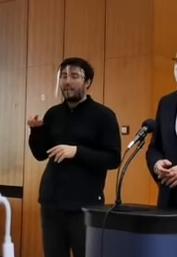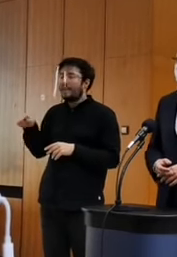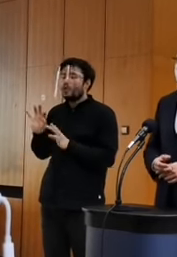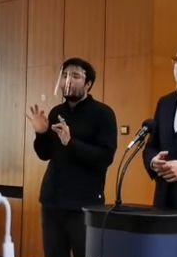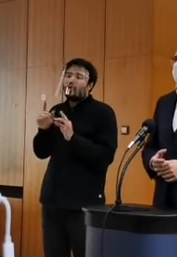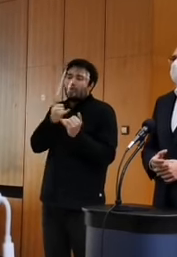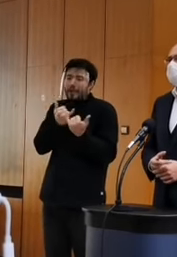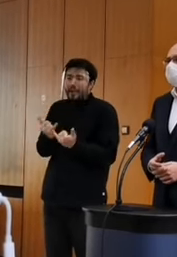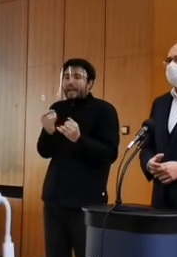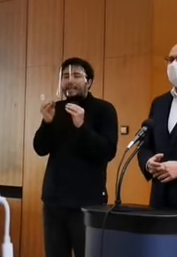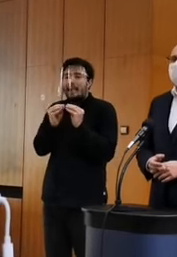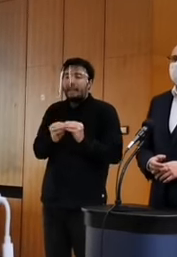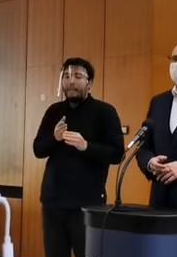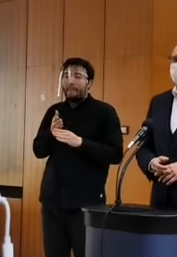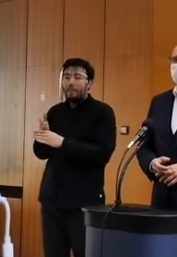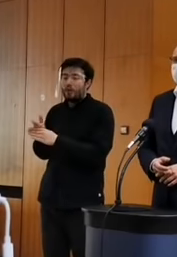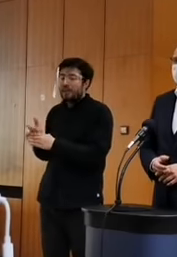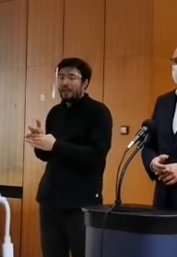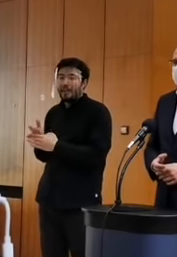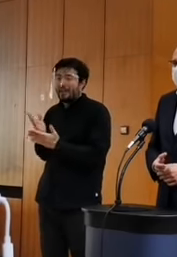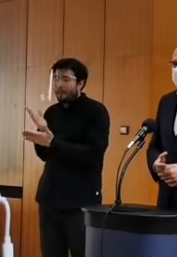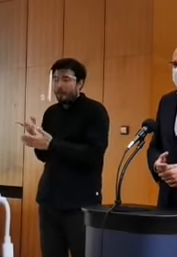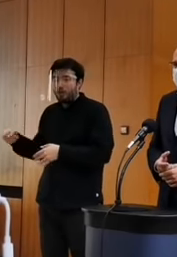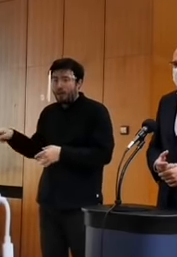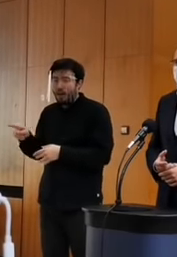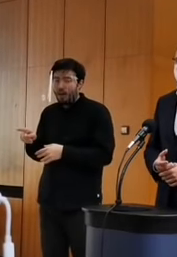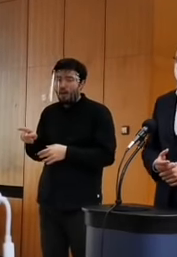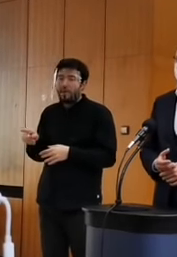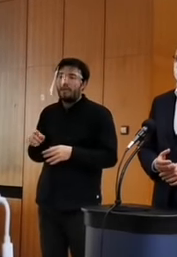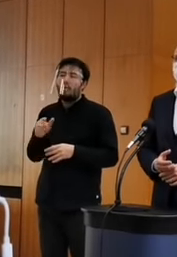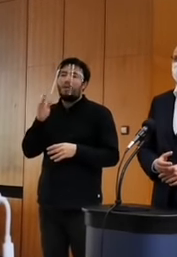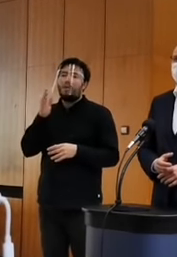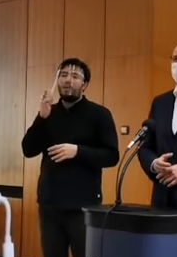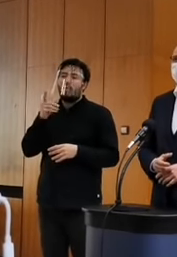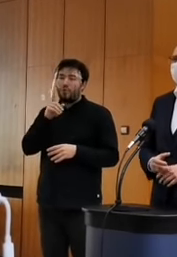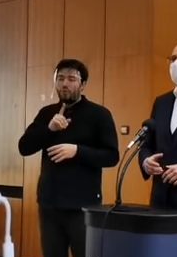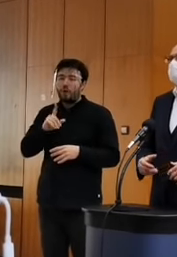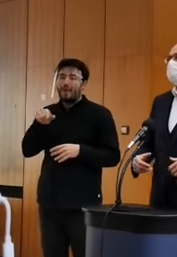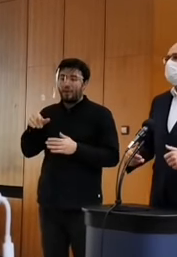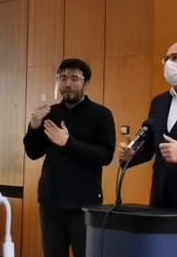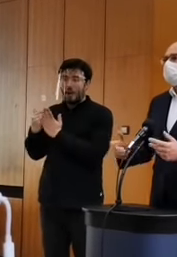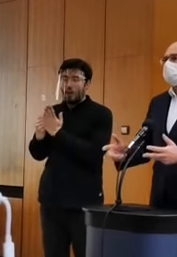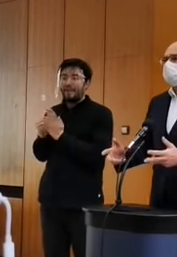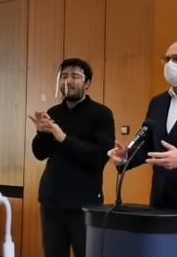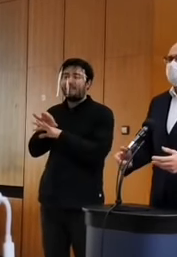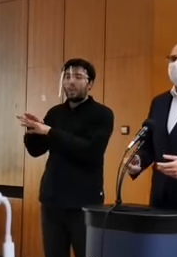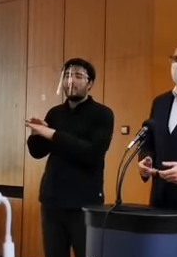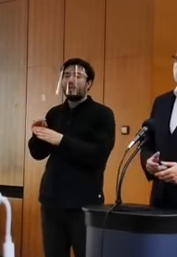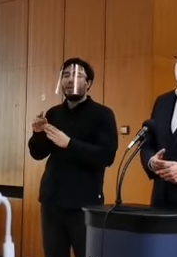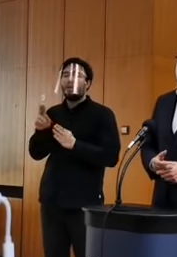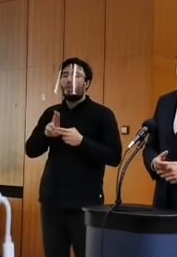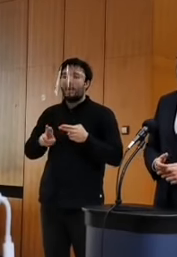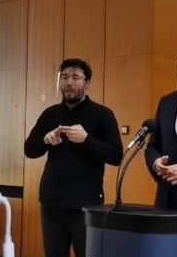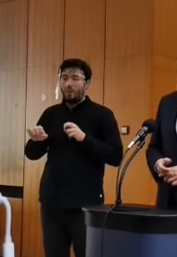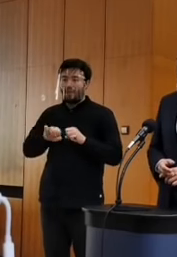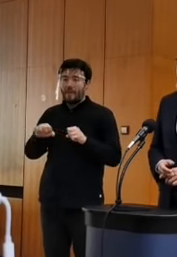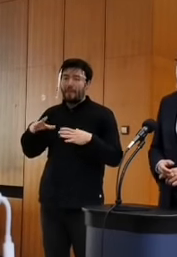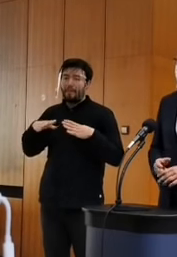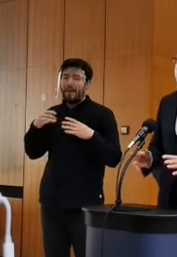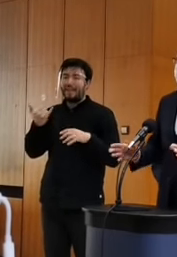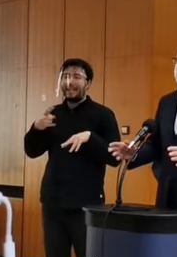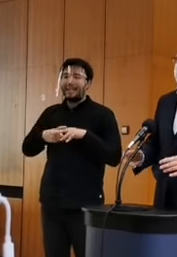schémy. Bohužiaľ, tento zákon vedúci úradu vlády, pán Jakab, ani len nepredložil na